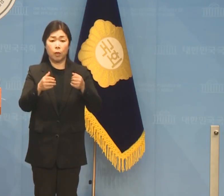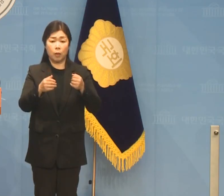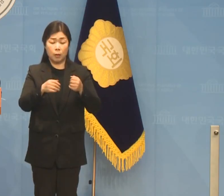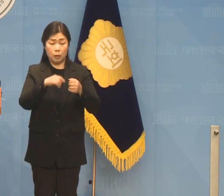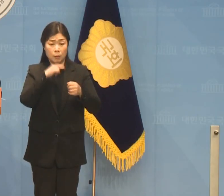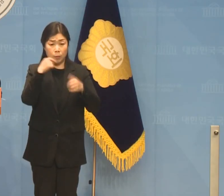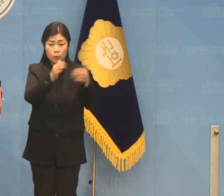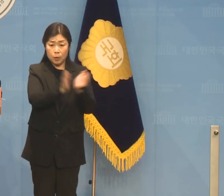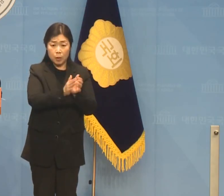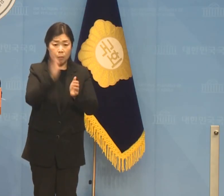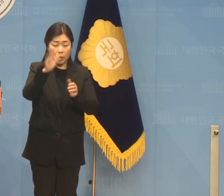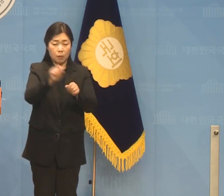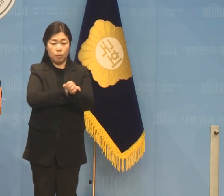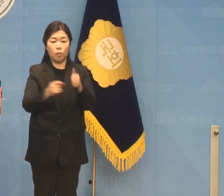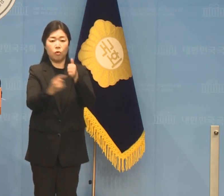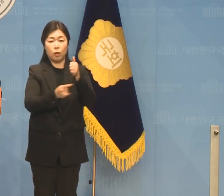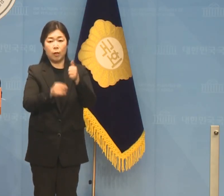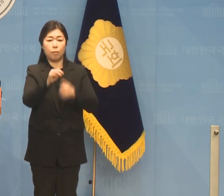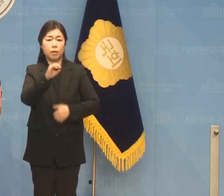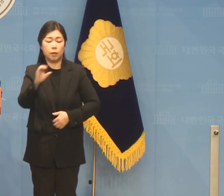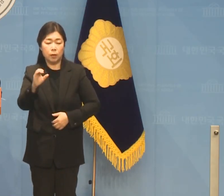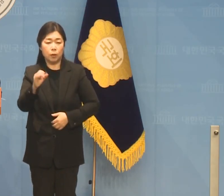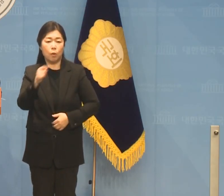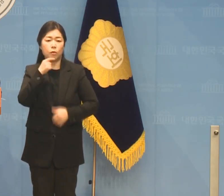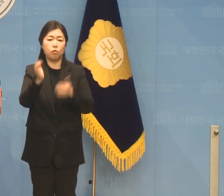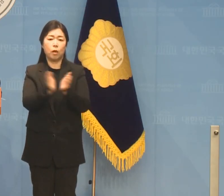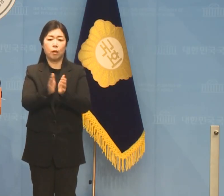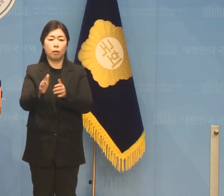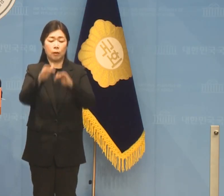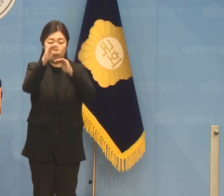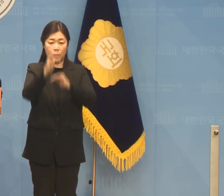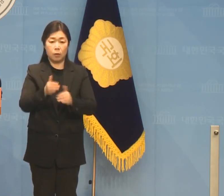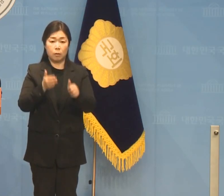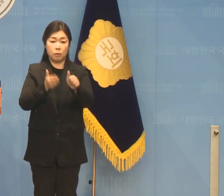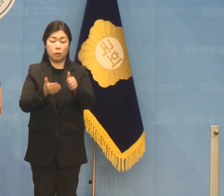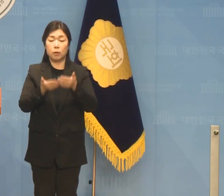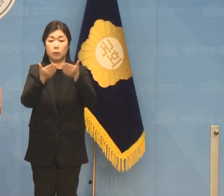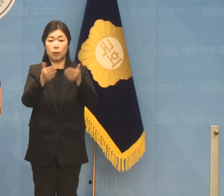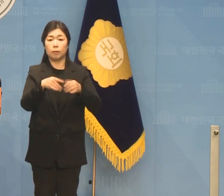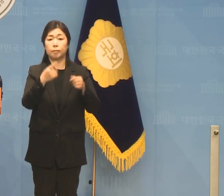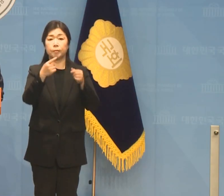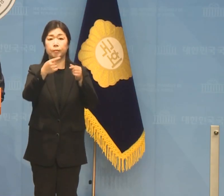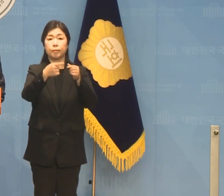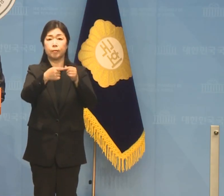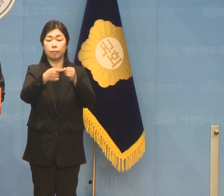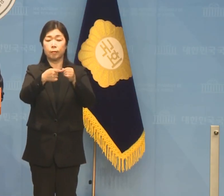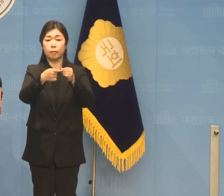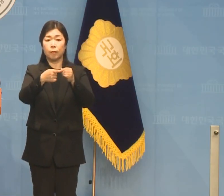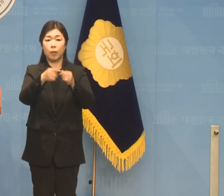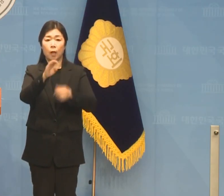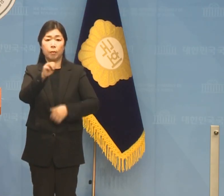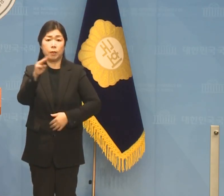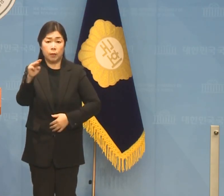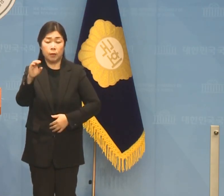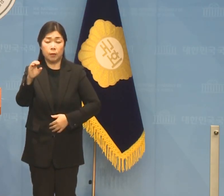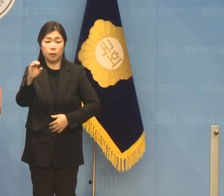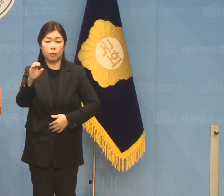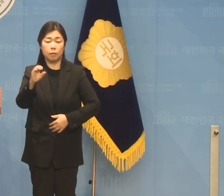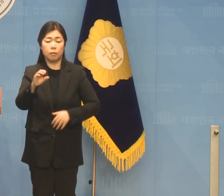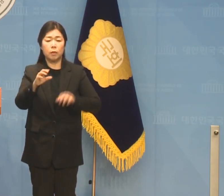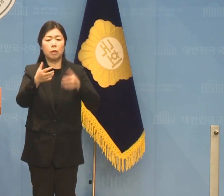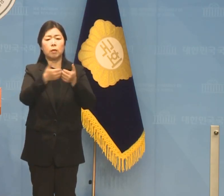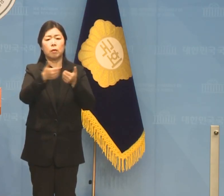미디어특위는 MBC와 박문진, 민주당에 다음과 같이 요구합니다. 첫째, MBC는